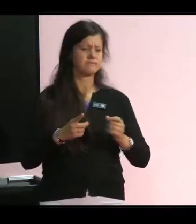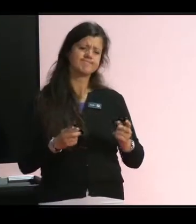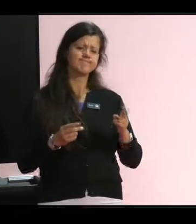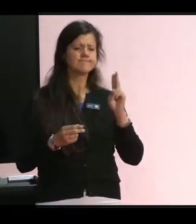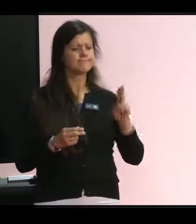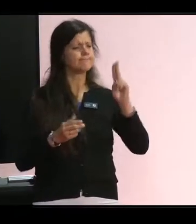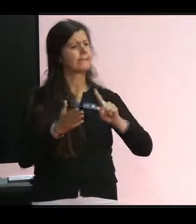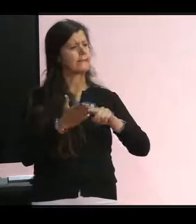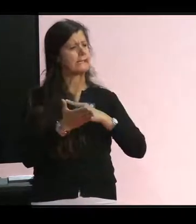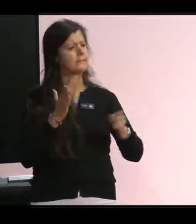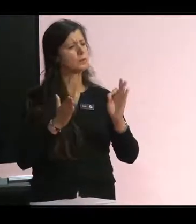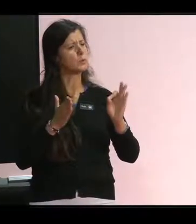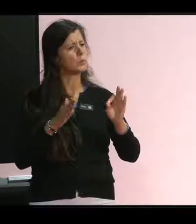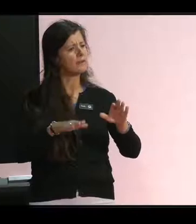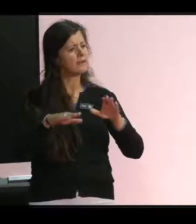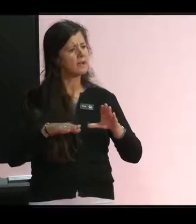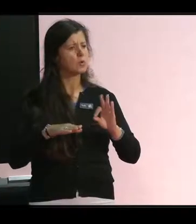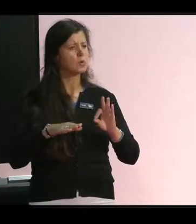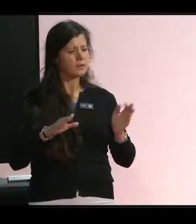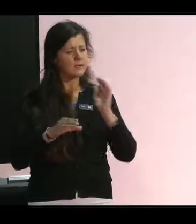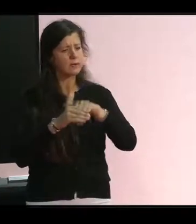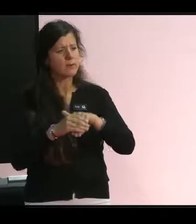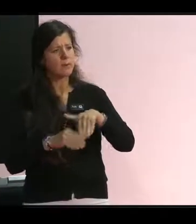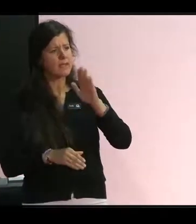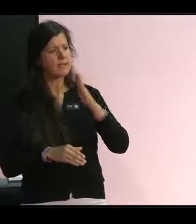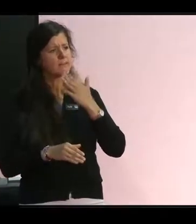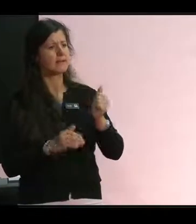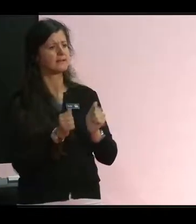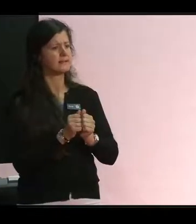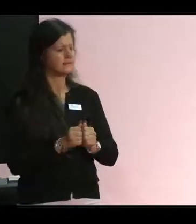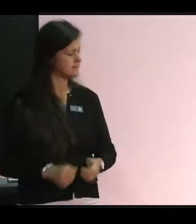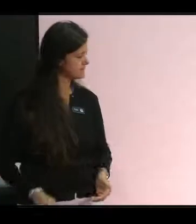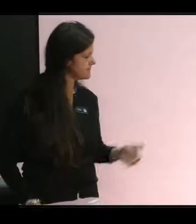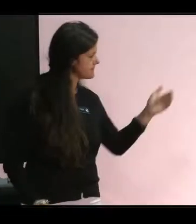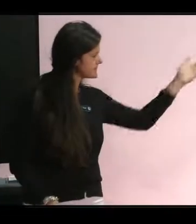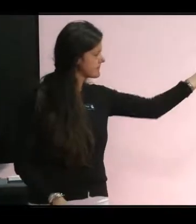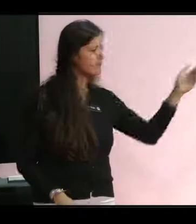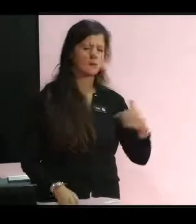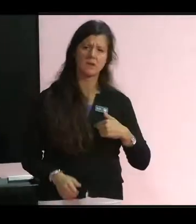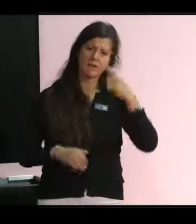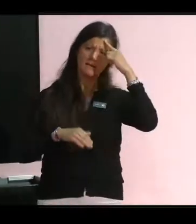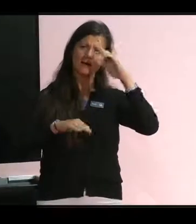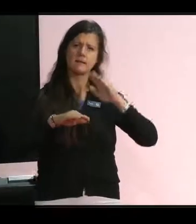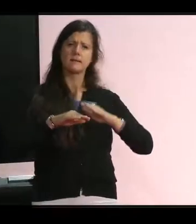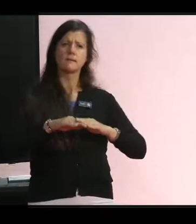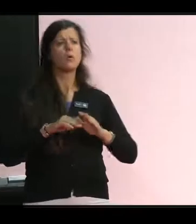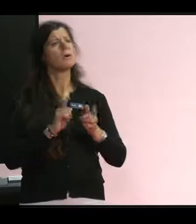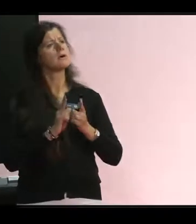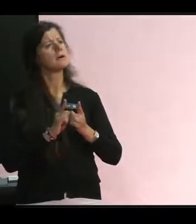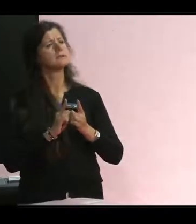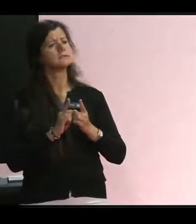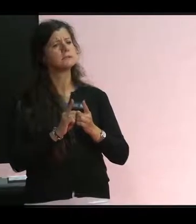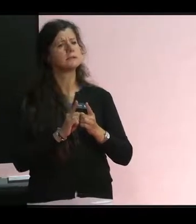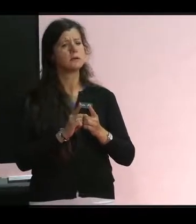på liksom hur man skulle kunna inkludera mera? Ja, alltså jag tänker ju att låta personer